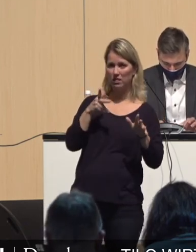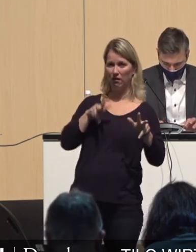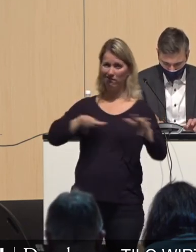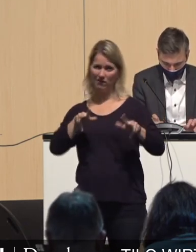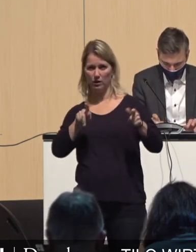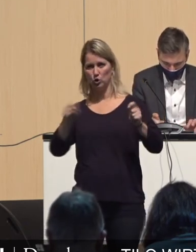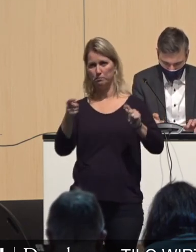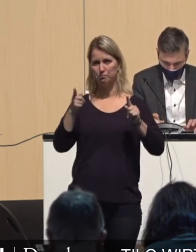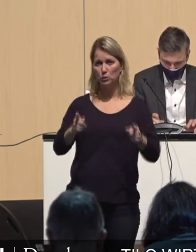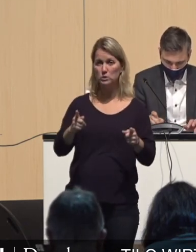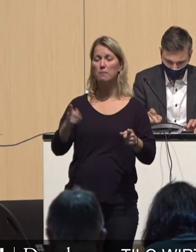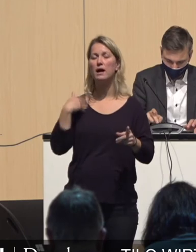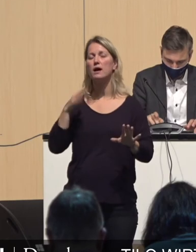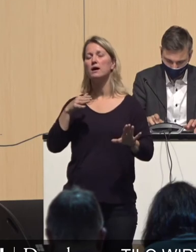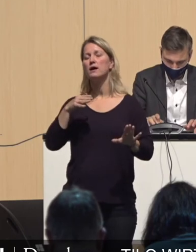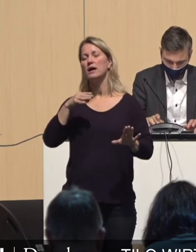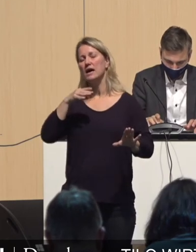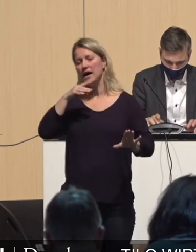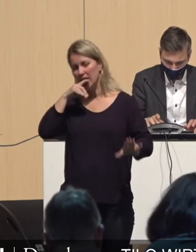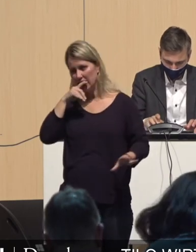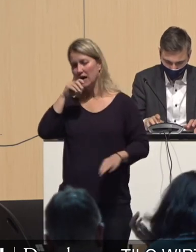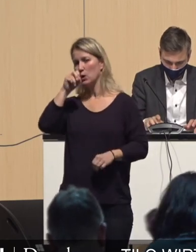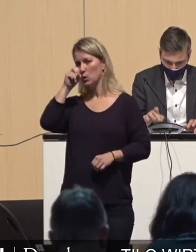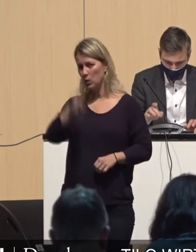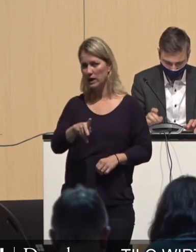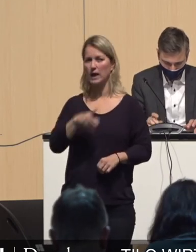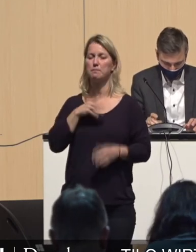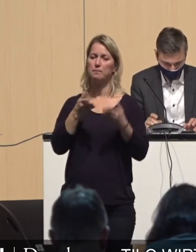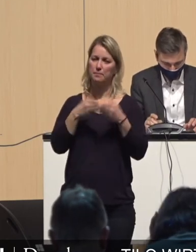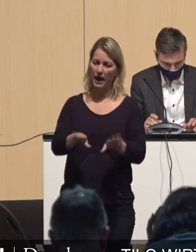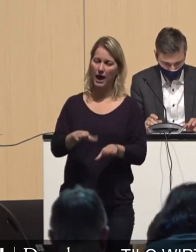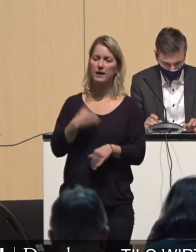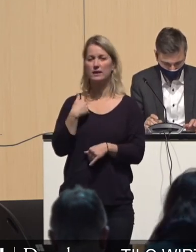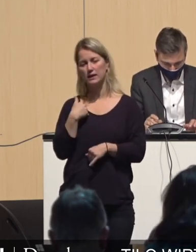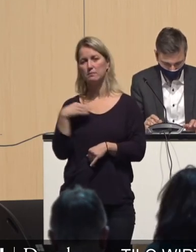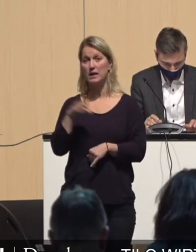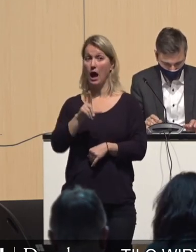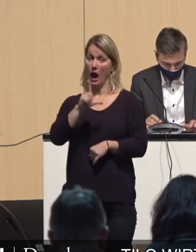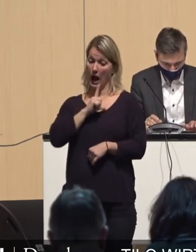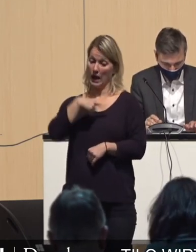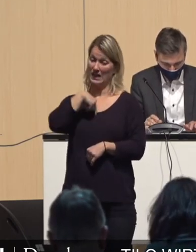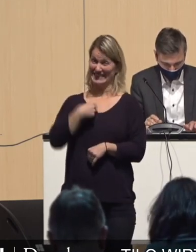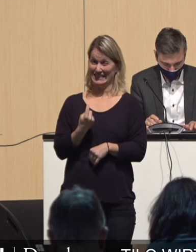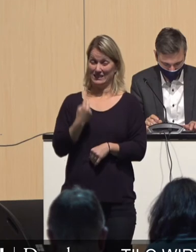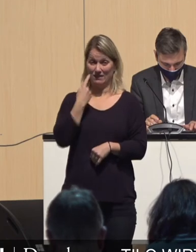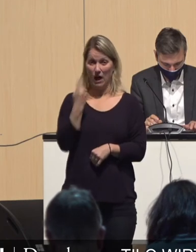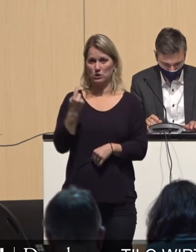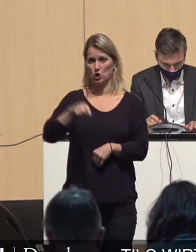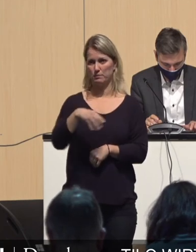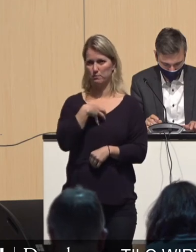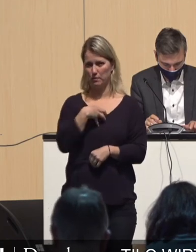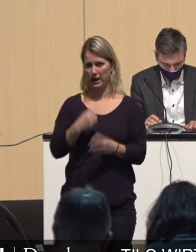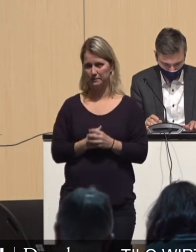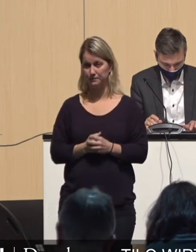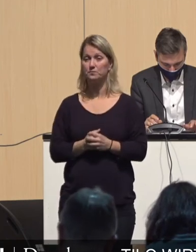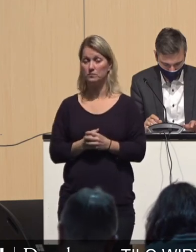Und wir haben gesagt, okay, wir gehen es noch mit. Wir tragen das mit, obwohl wir nach menschlichem Ermessen sagen, es wird Probleme geben. Meine Damen